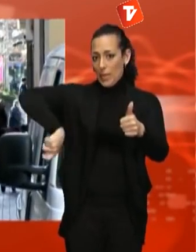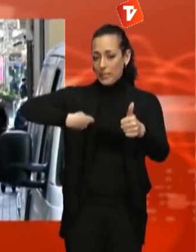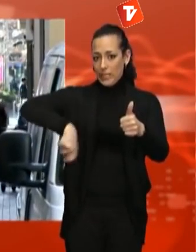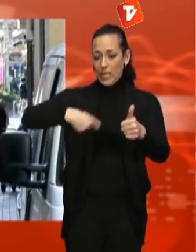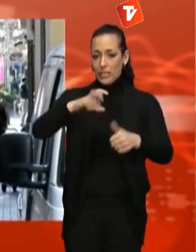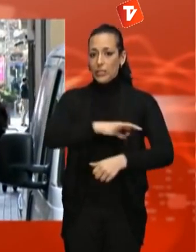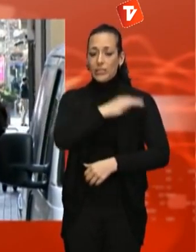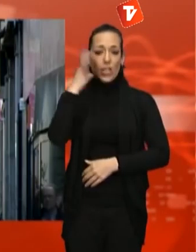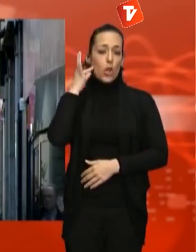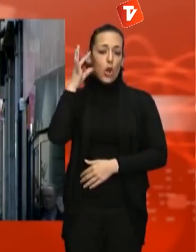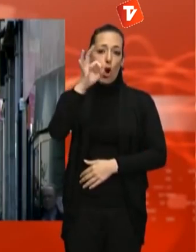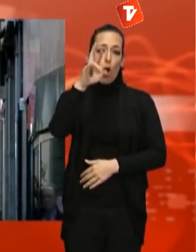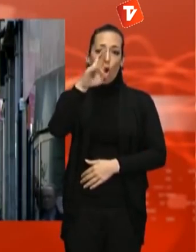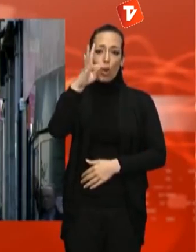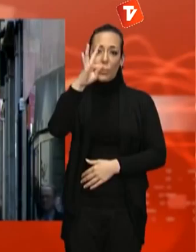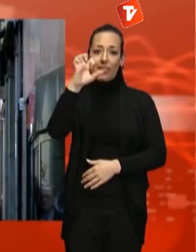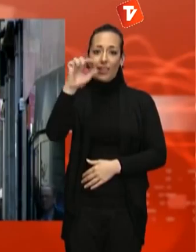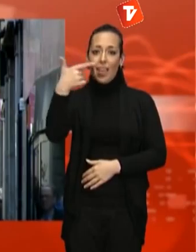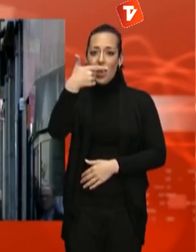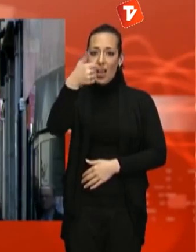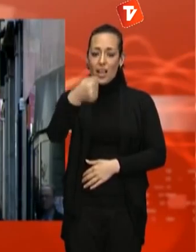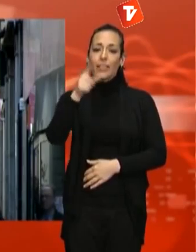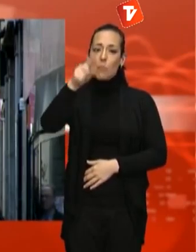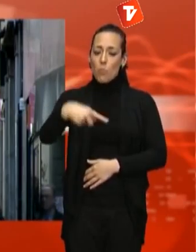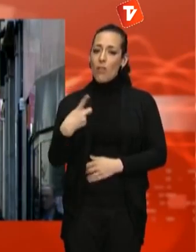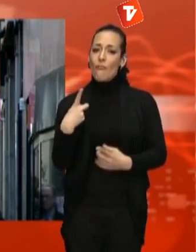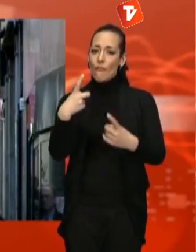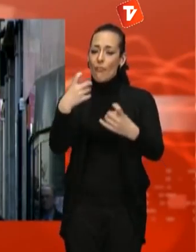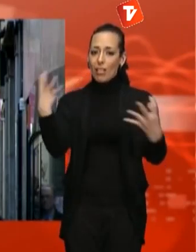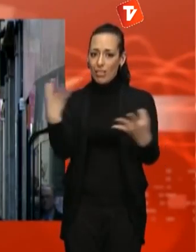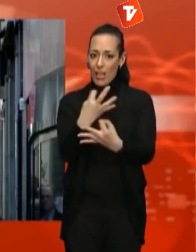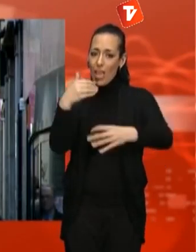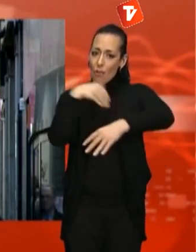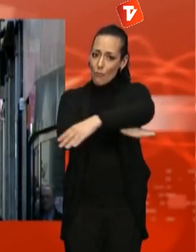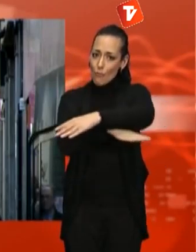respecte al 2011 de l'aportació del Fons de Cooperació Local.